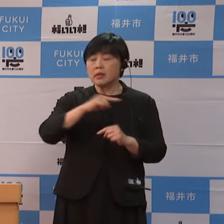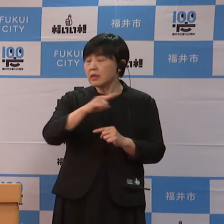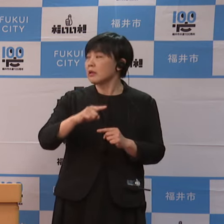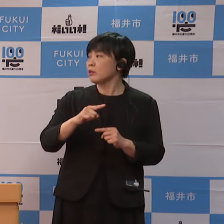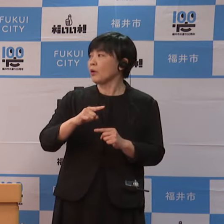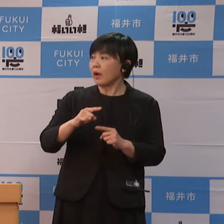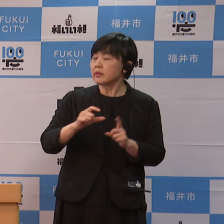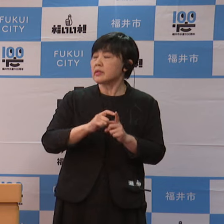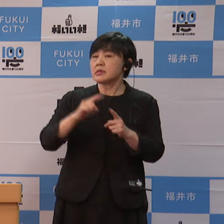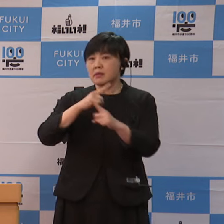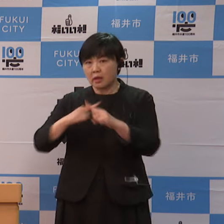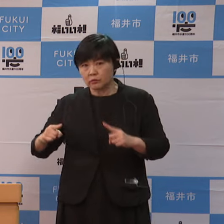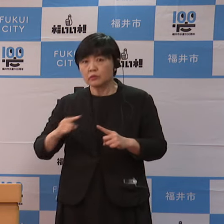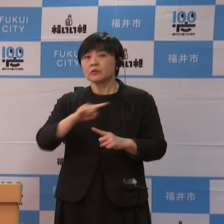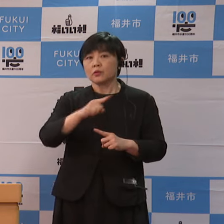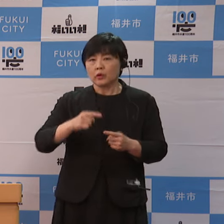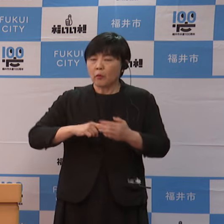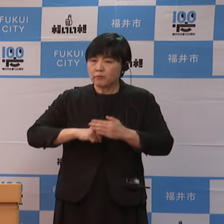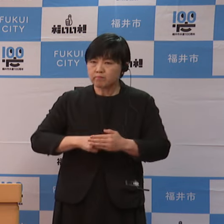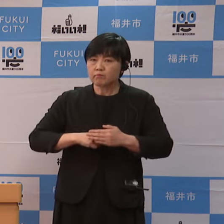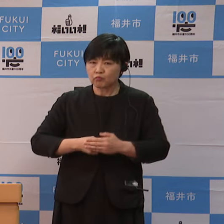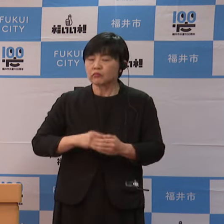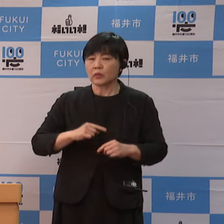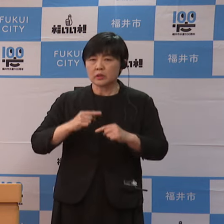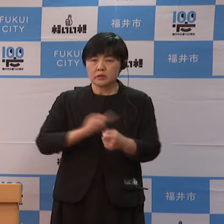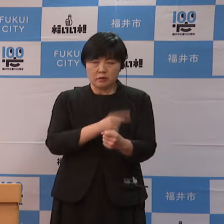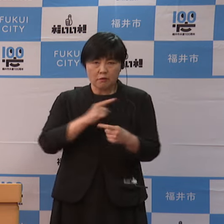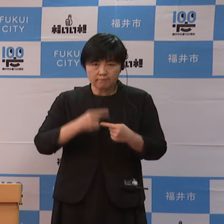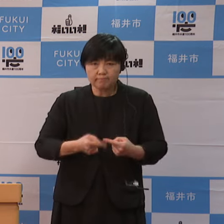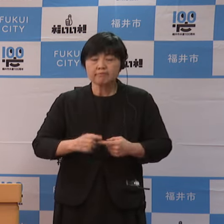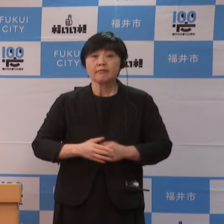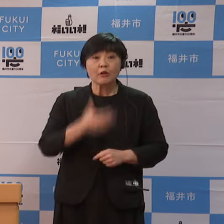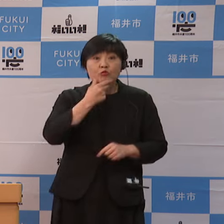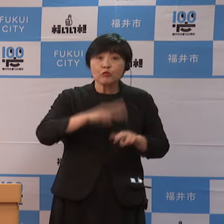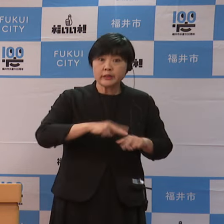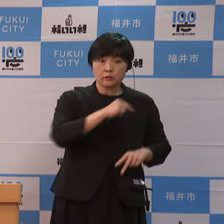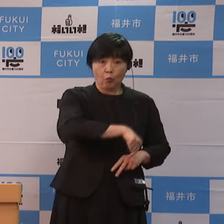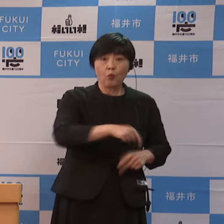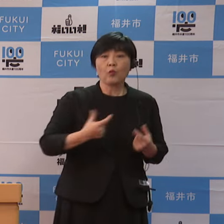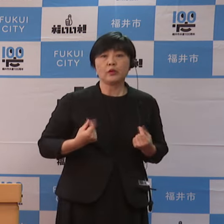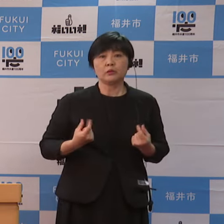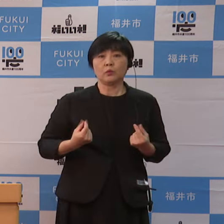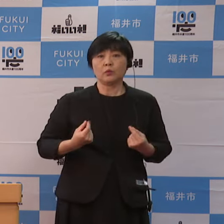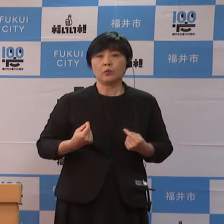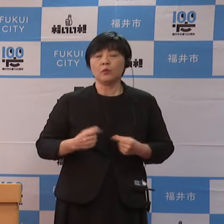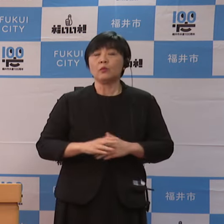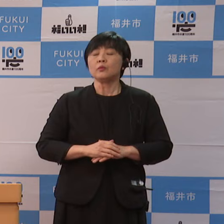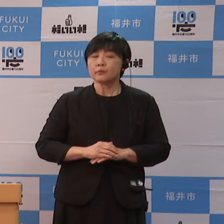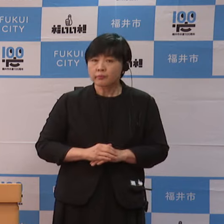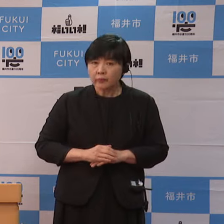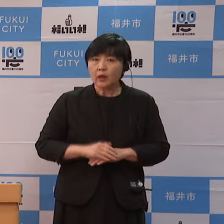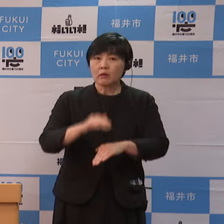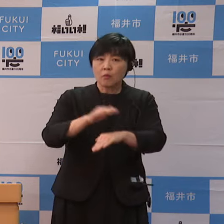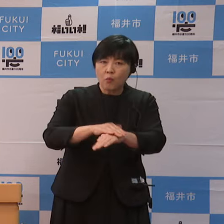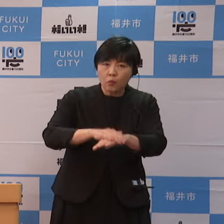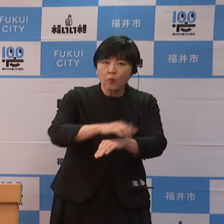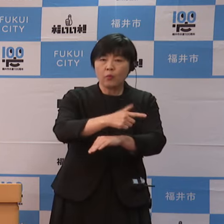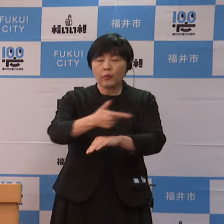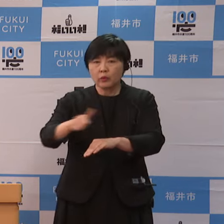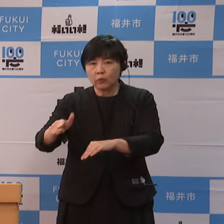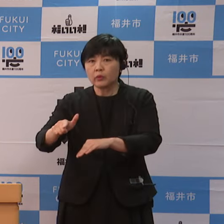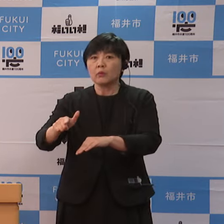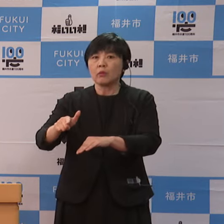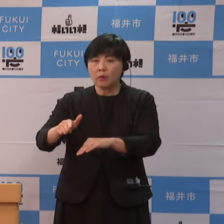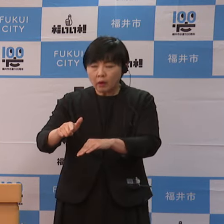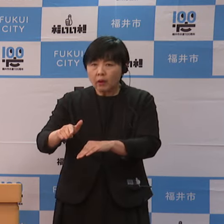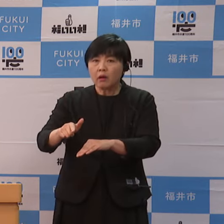も、まあ、力を入れていらっしゃる、まあ、これは、まあ、福井市も同じなんですけども、まあ、いろいろやり方とか、切